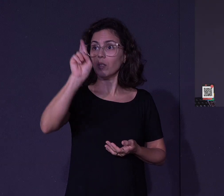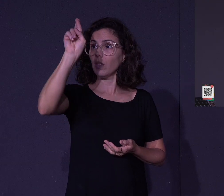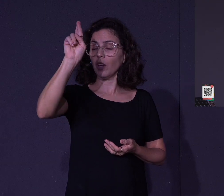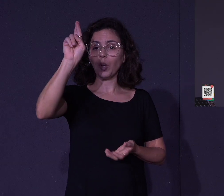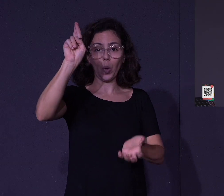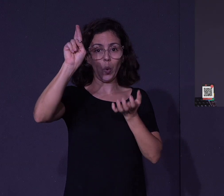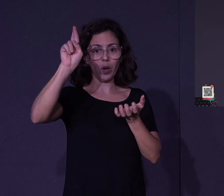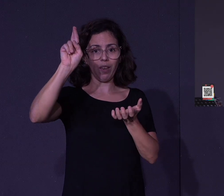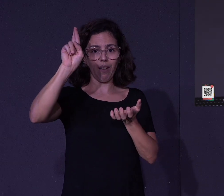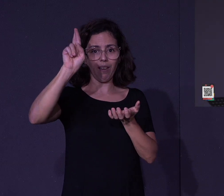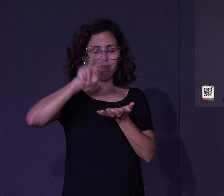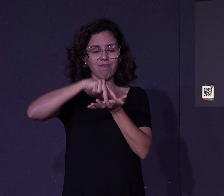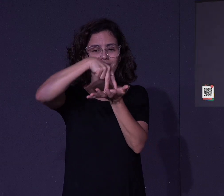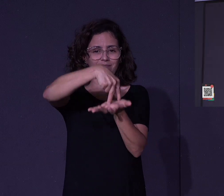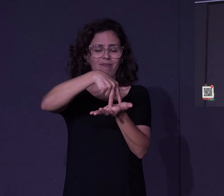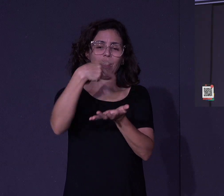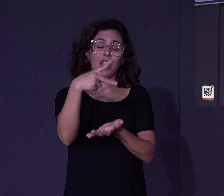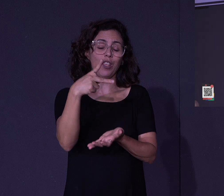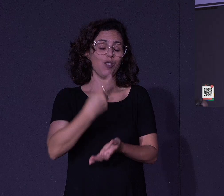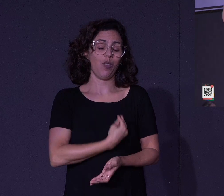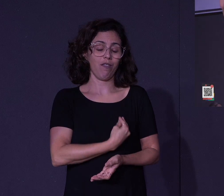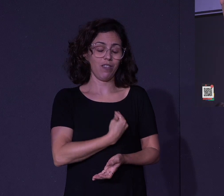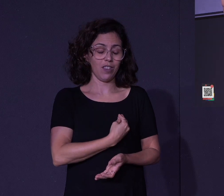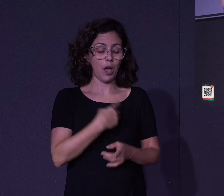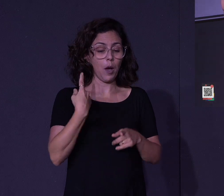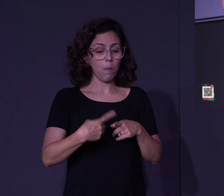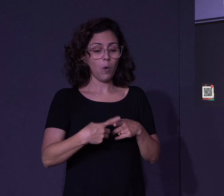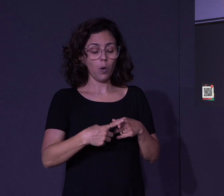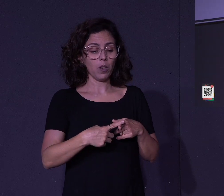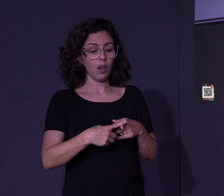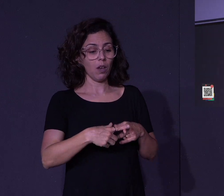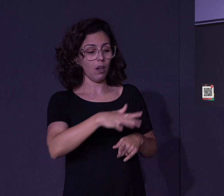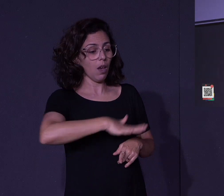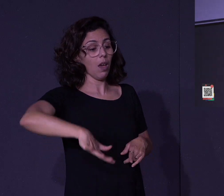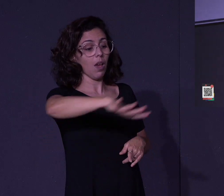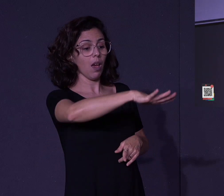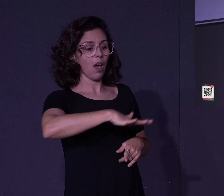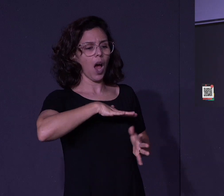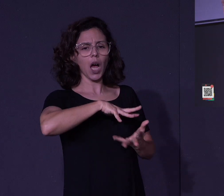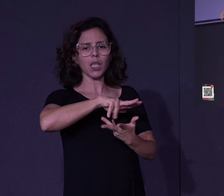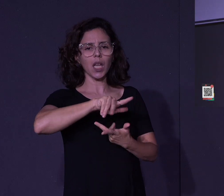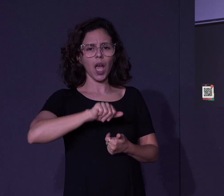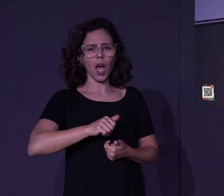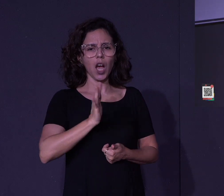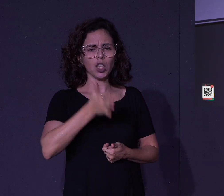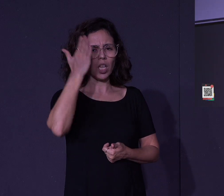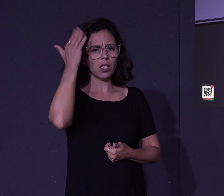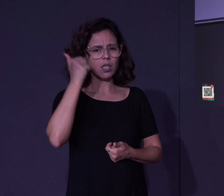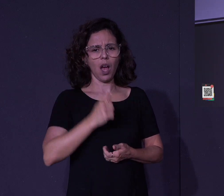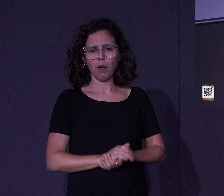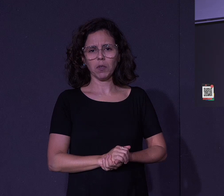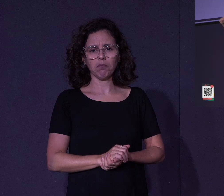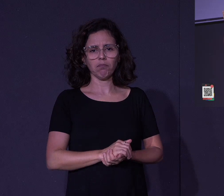levantar sobre a sua vida, porque sobre a terra ele já se levantou. Ele reina soberano. Ele quer se levantar